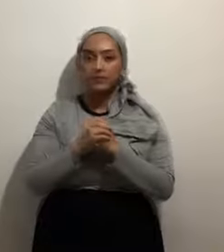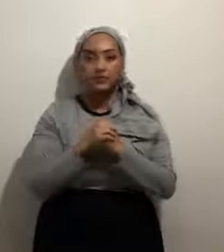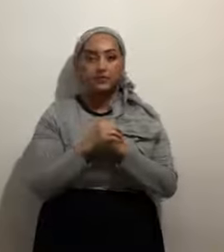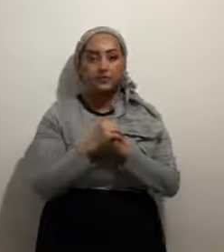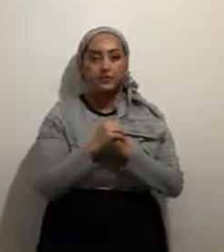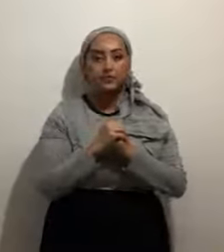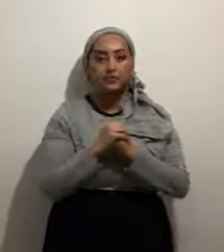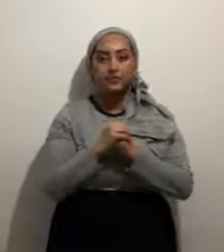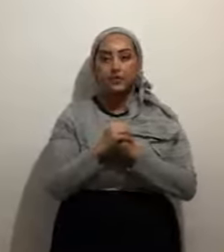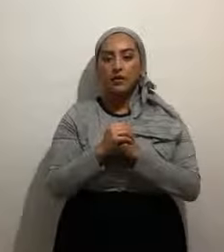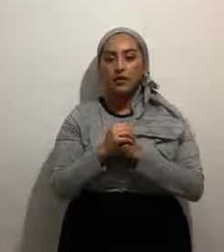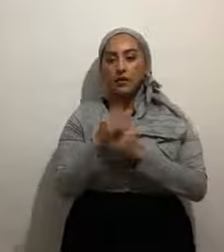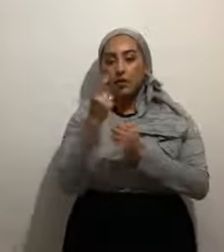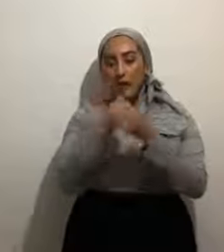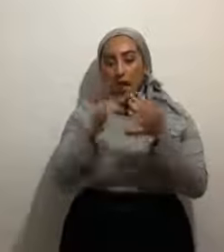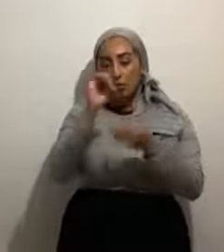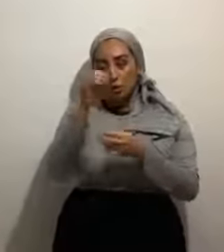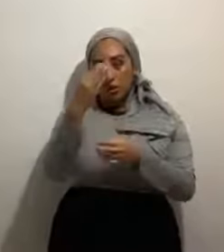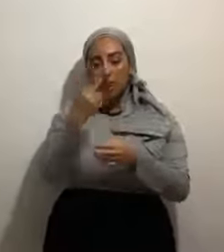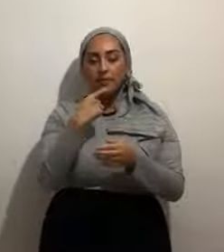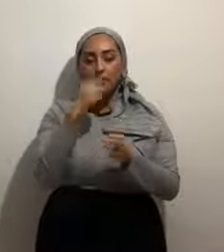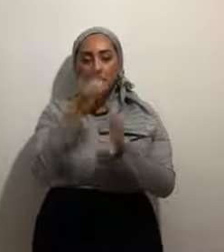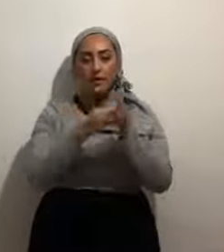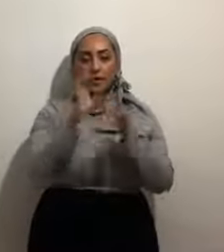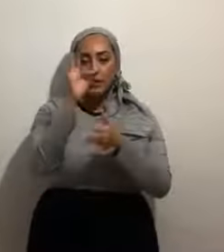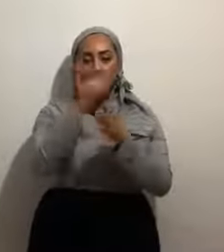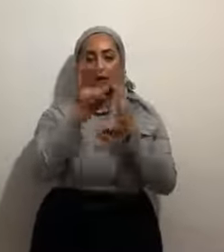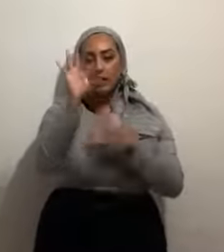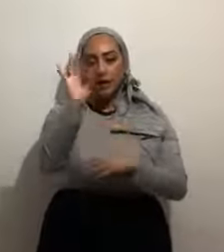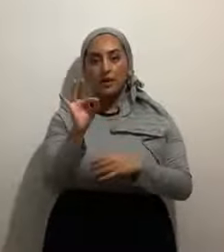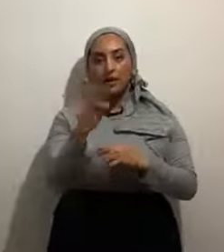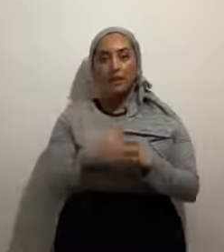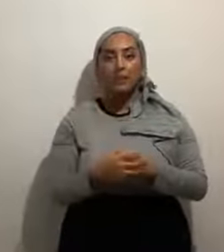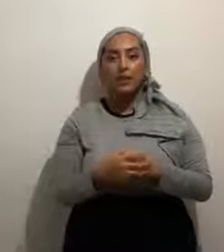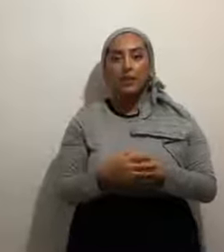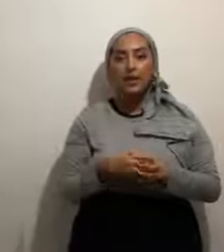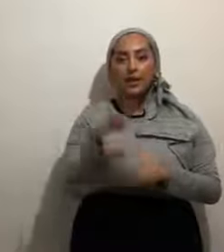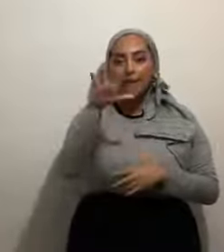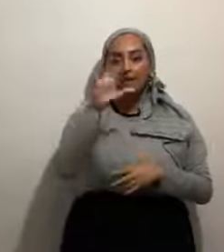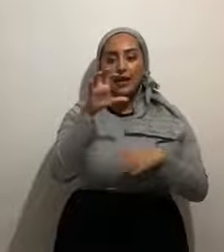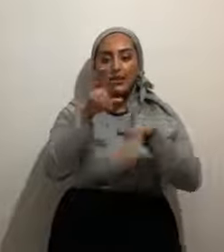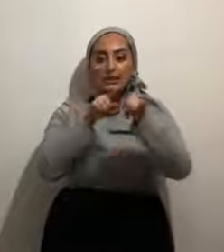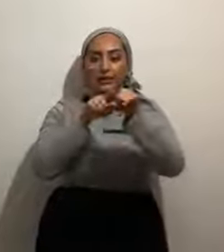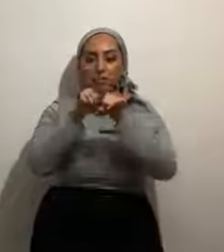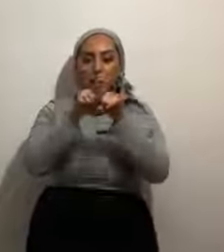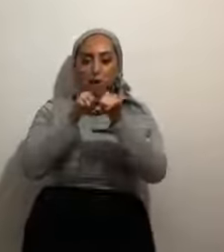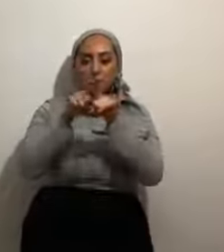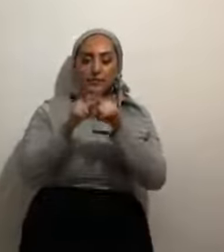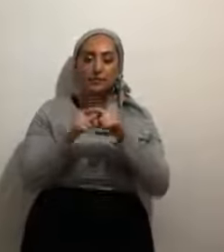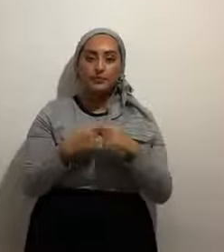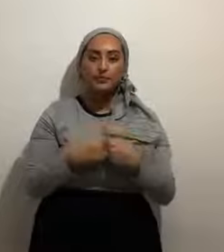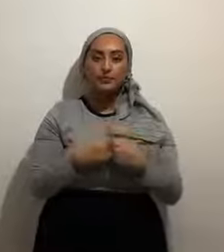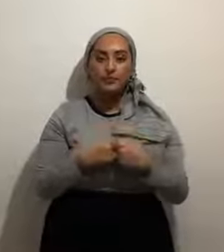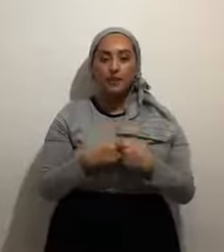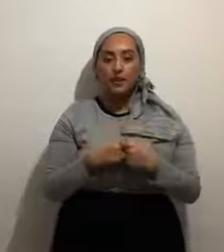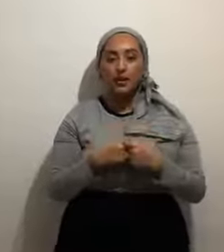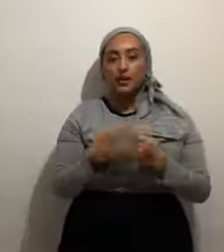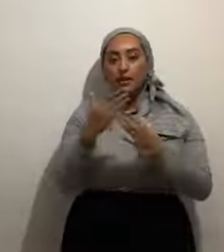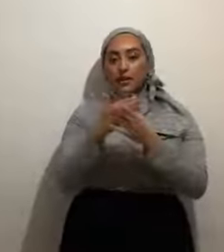Entonces ahí tiene lo que dice Job 9:9. Pléyades. 500 estrellas. Y entre una y